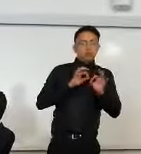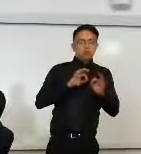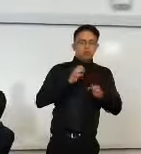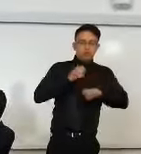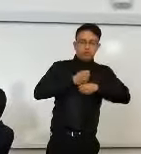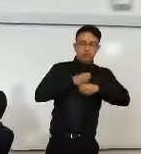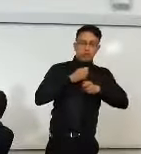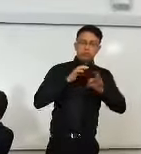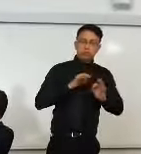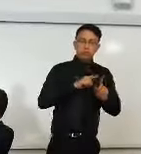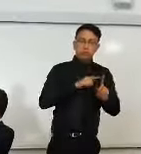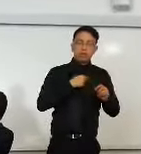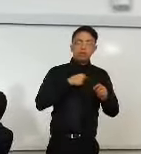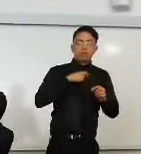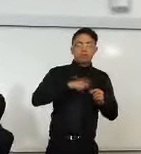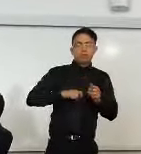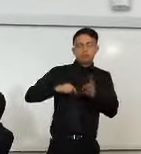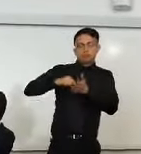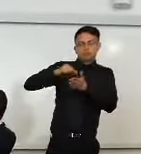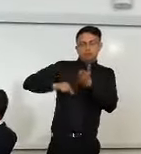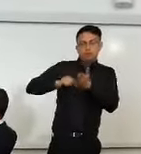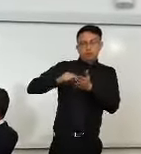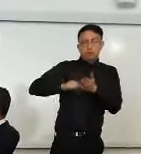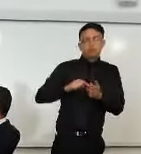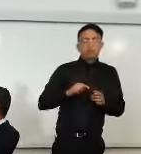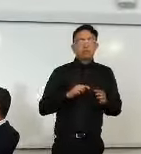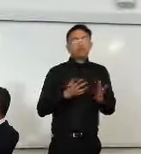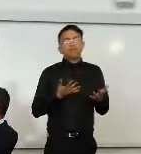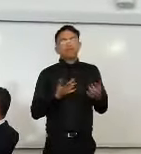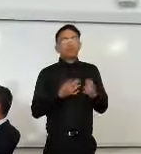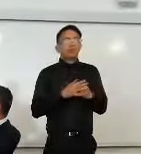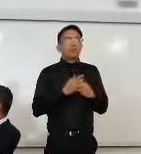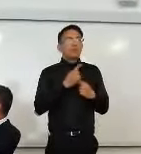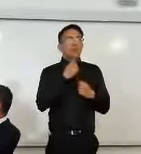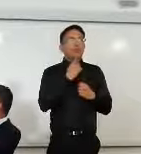y hacer, digamos que el, no sé